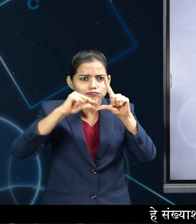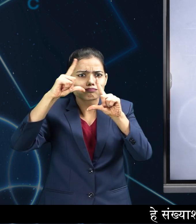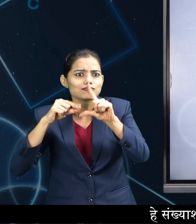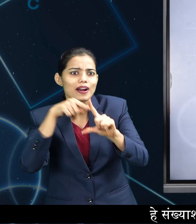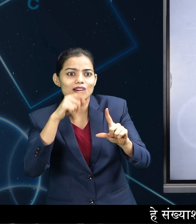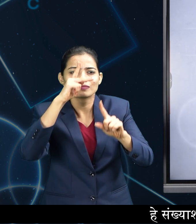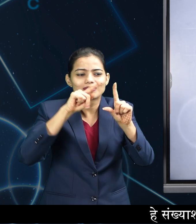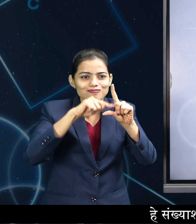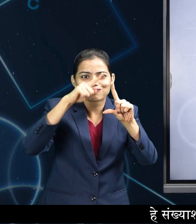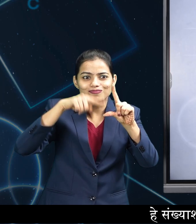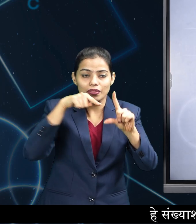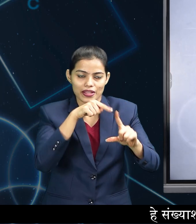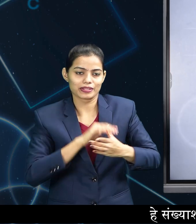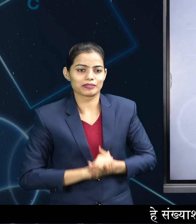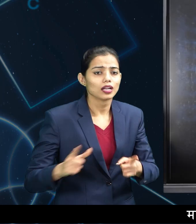आहेत.